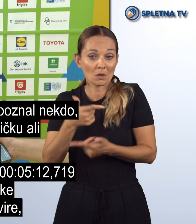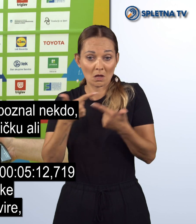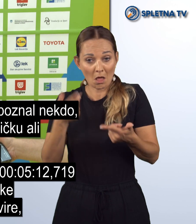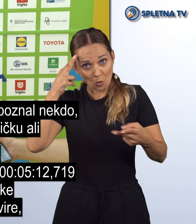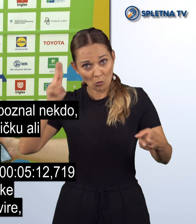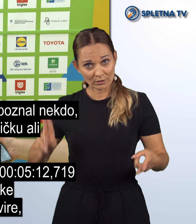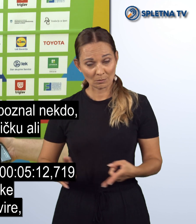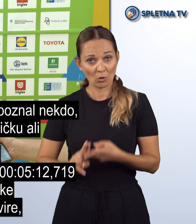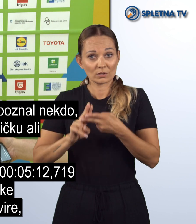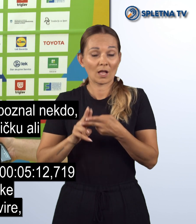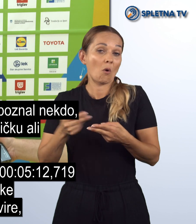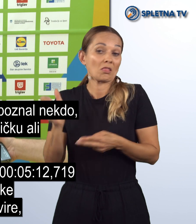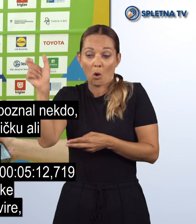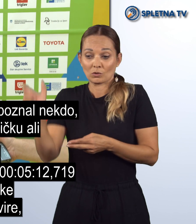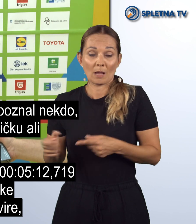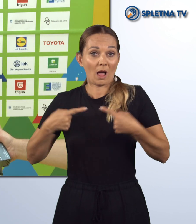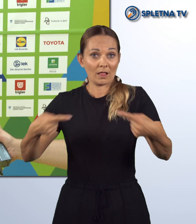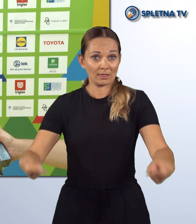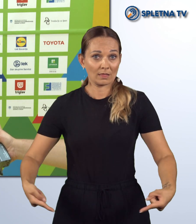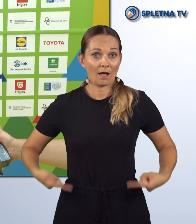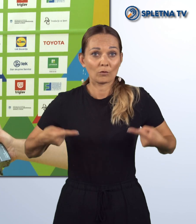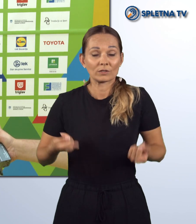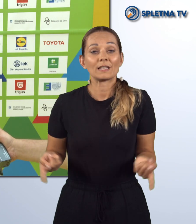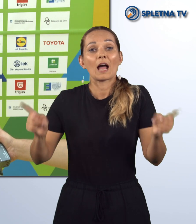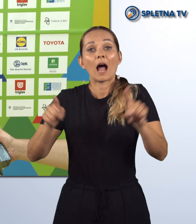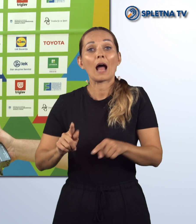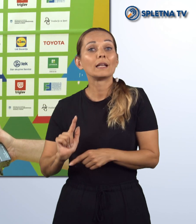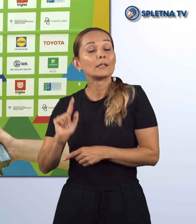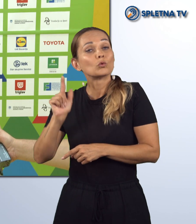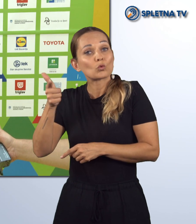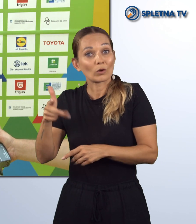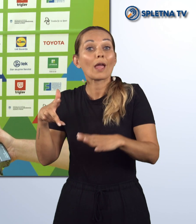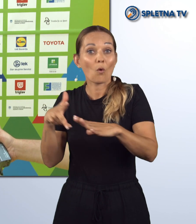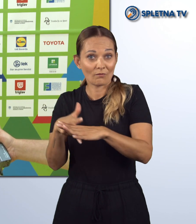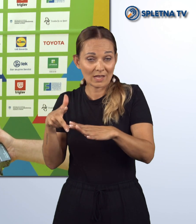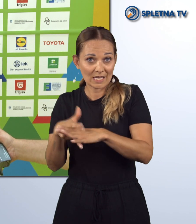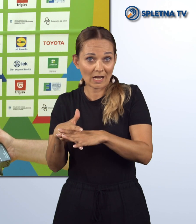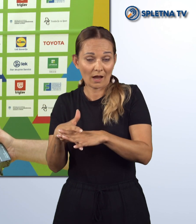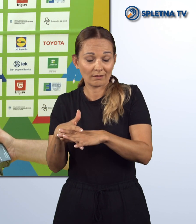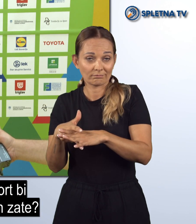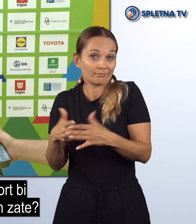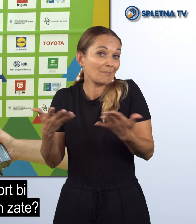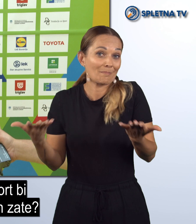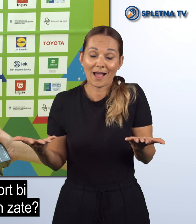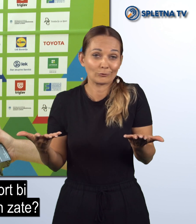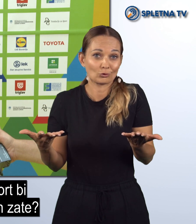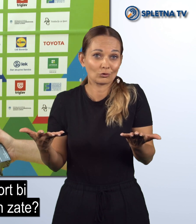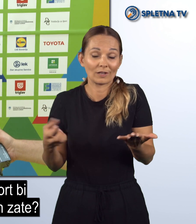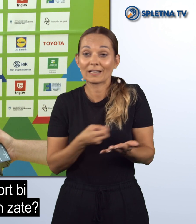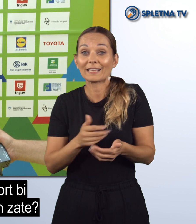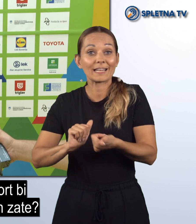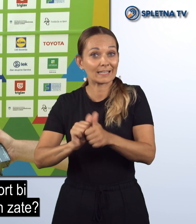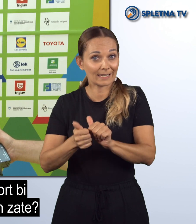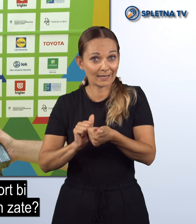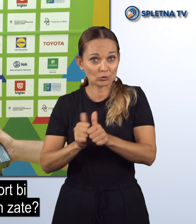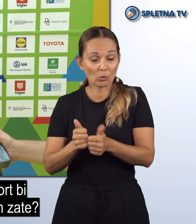pa spoznal nekdo, ki je na vozičku ali pa ima katerekoli druge ovire, pač